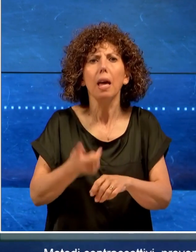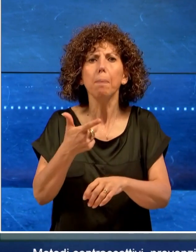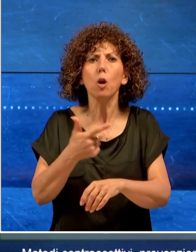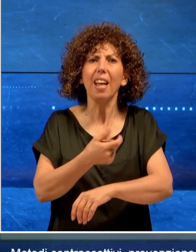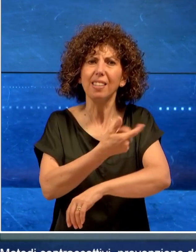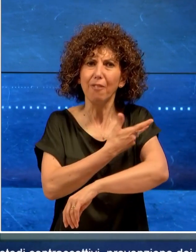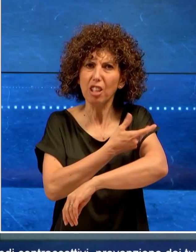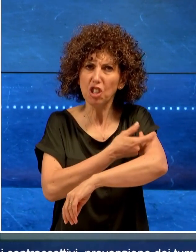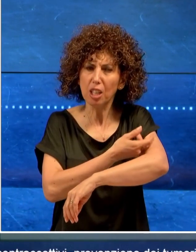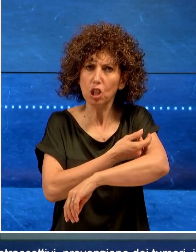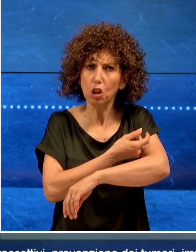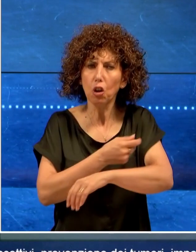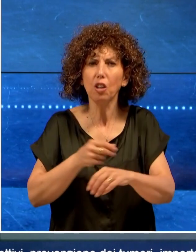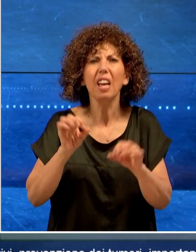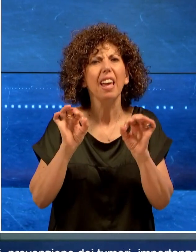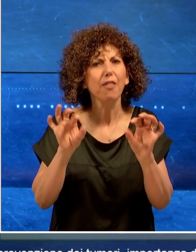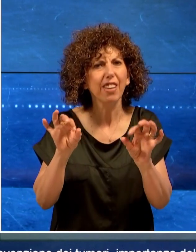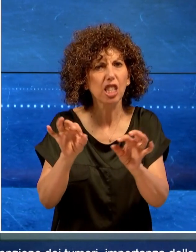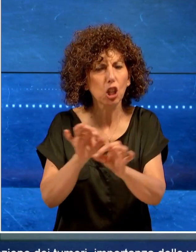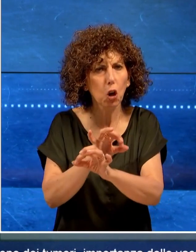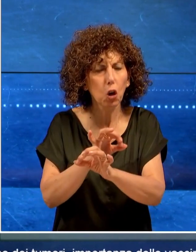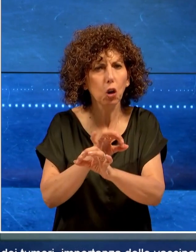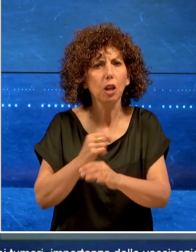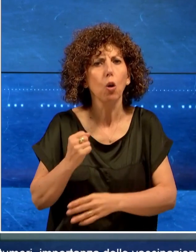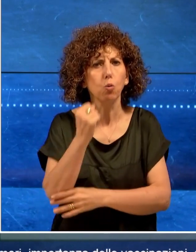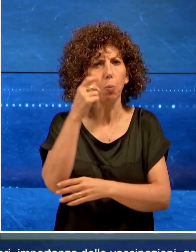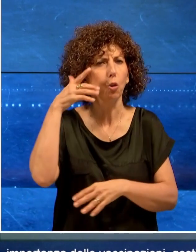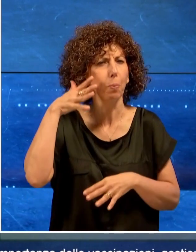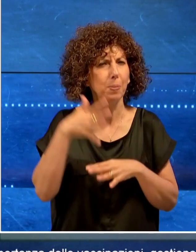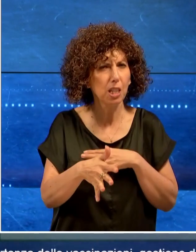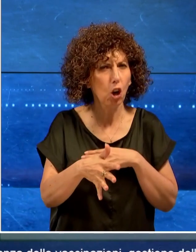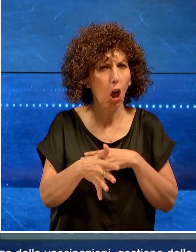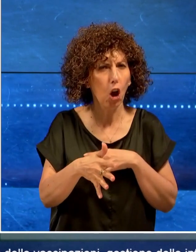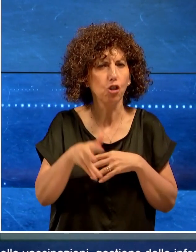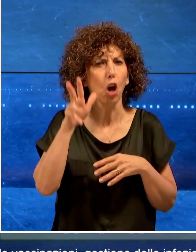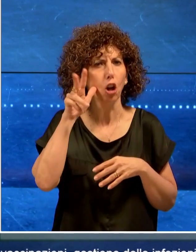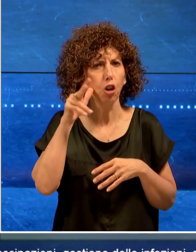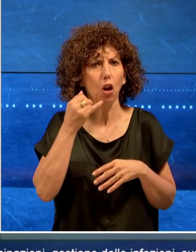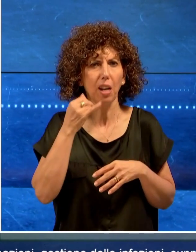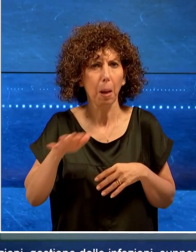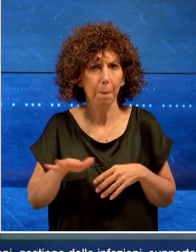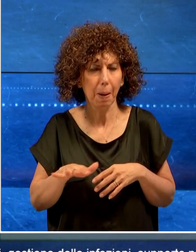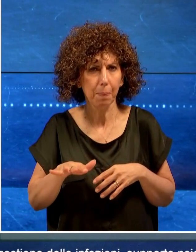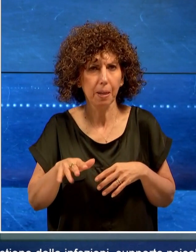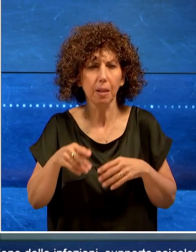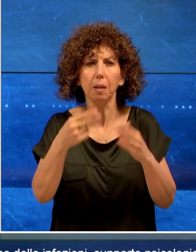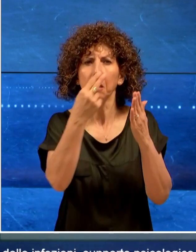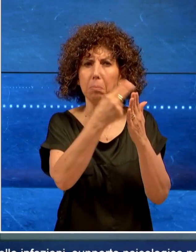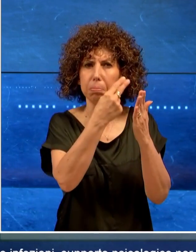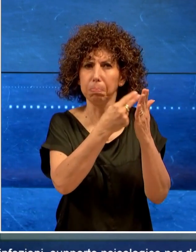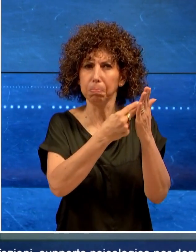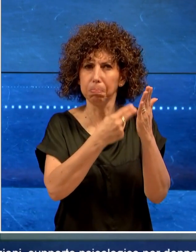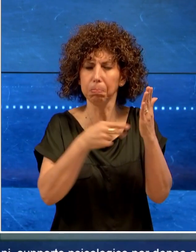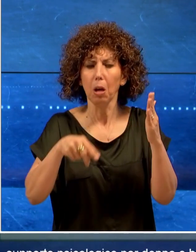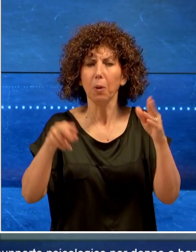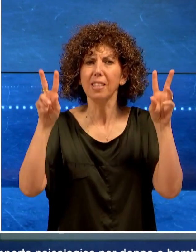gestione delle infezioni supporto psicologico per donne e bambini sono alcuni dei temi